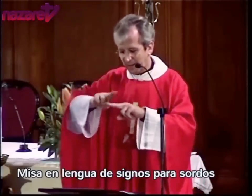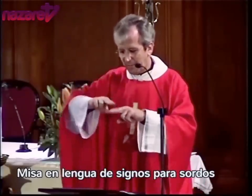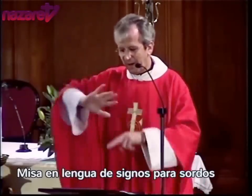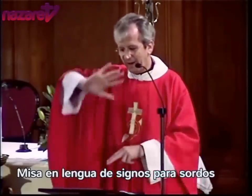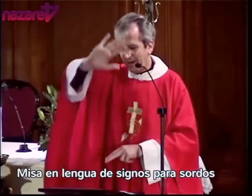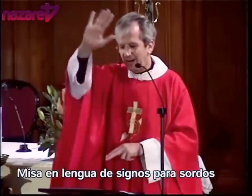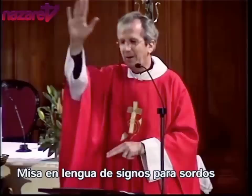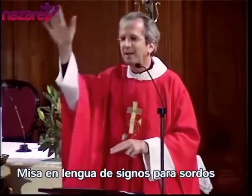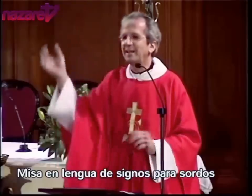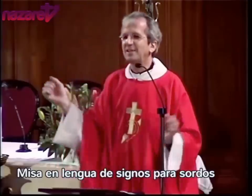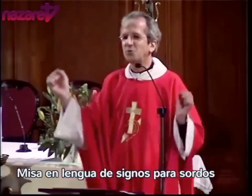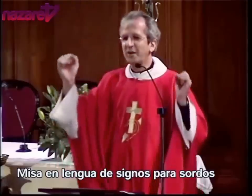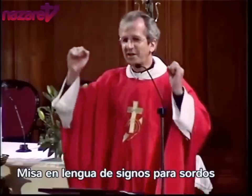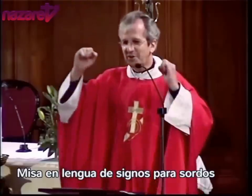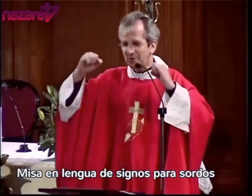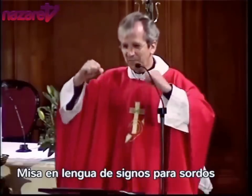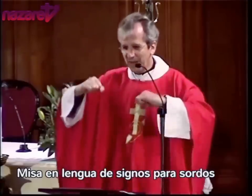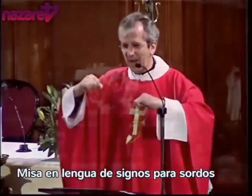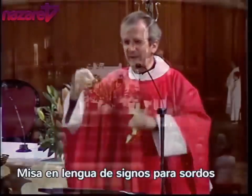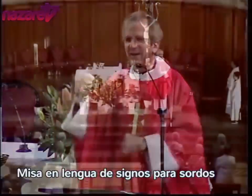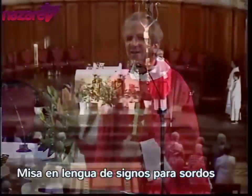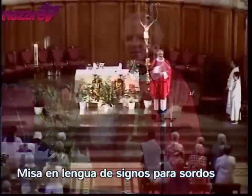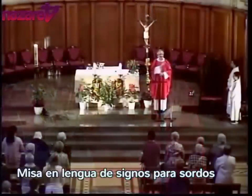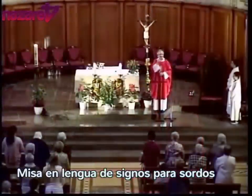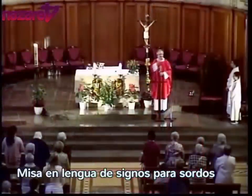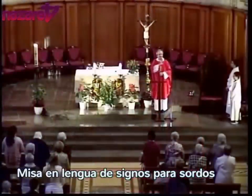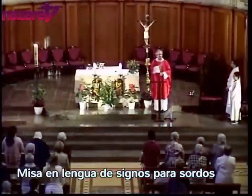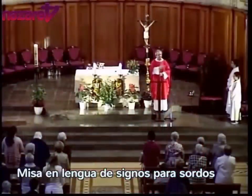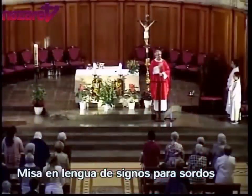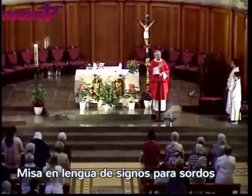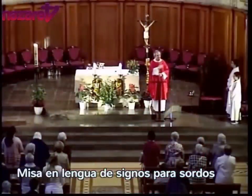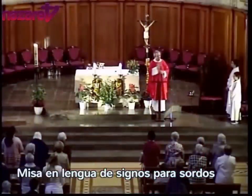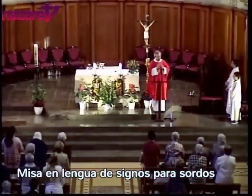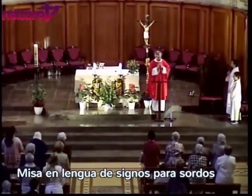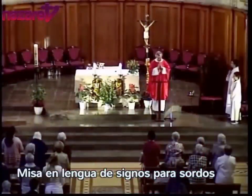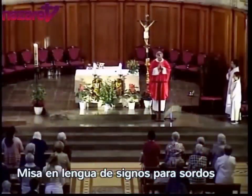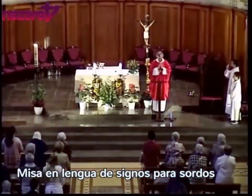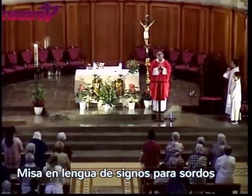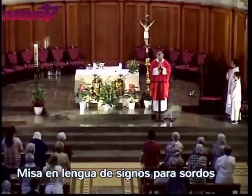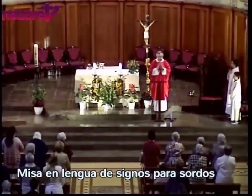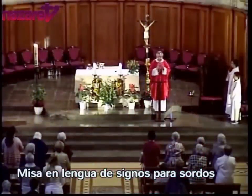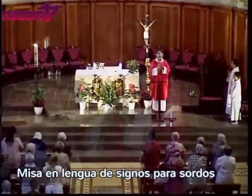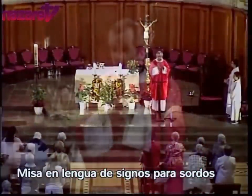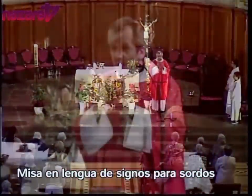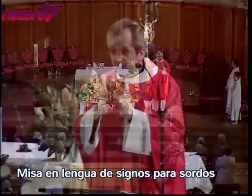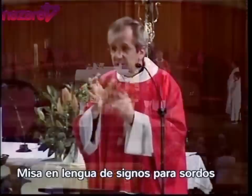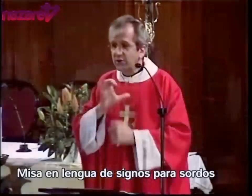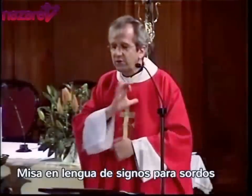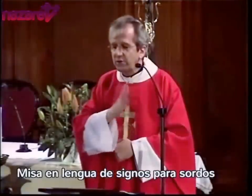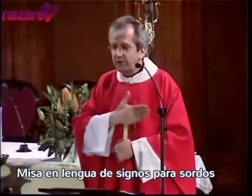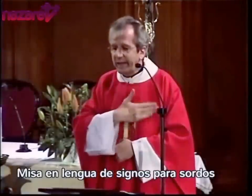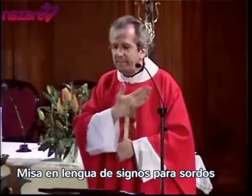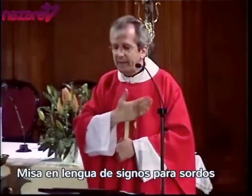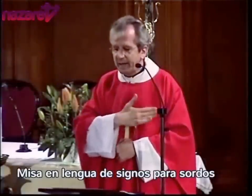de participar en el banquete de su reino. Amén. Amén. Señor, ten piedad. Señor, ten piedad.